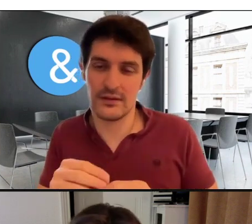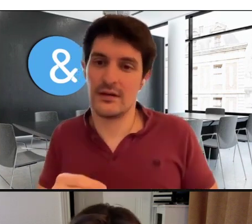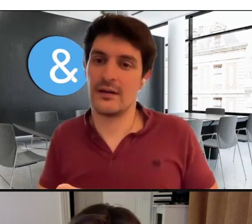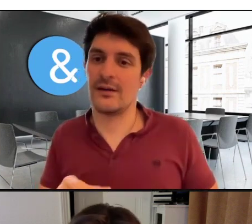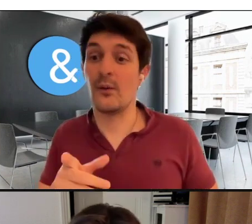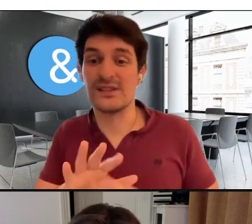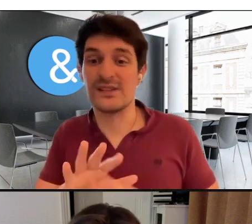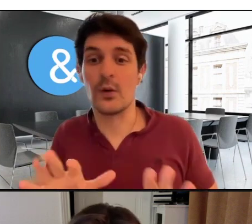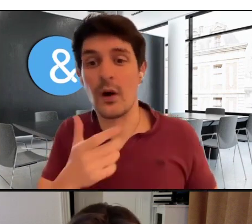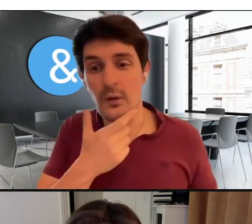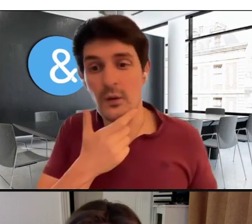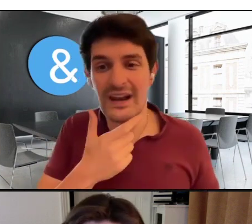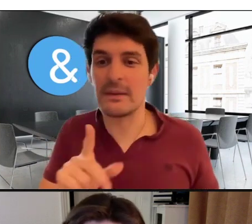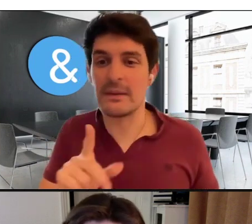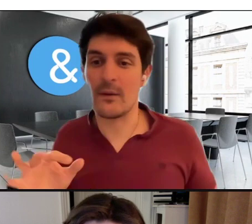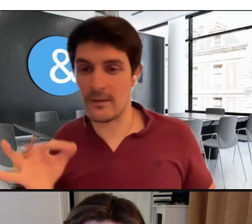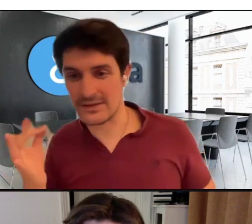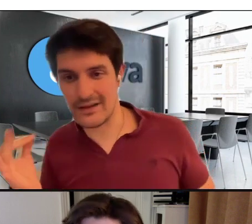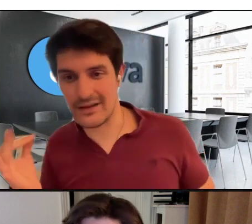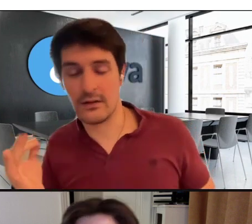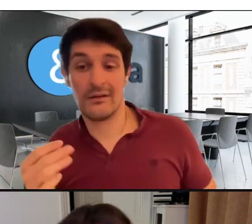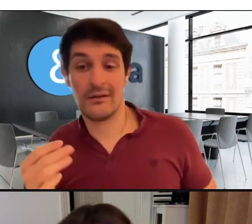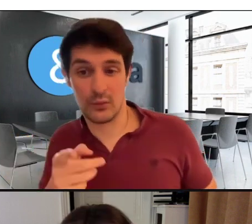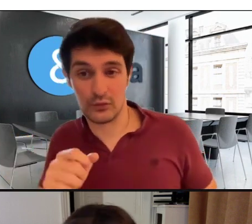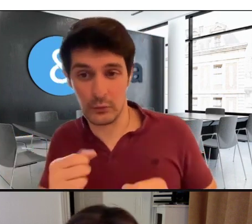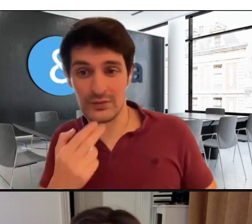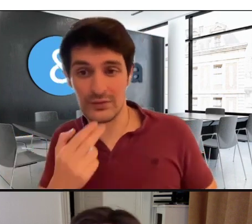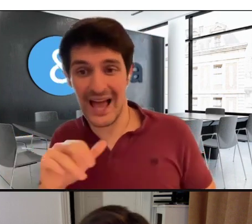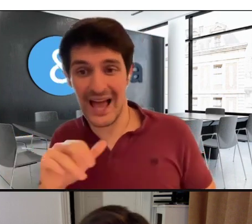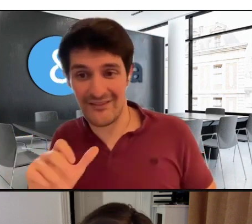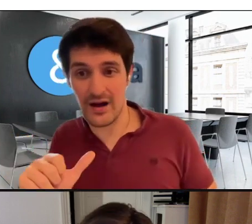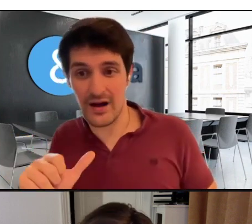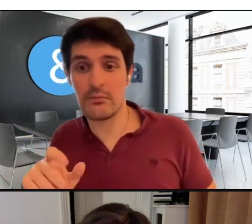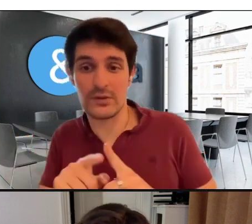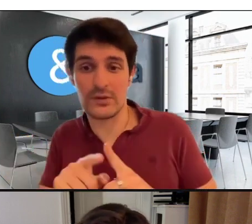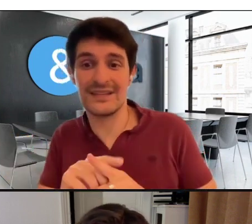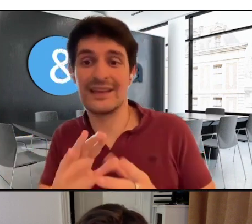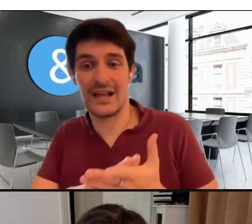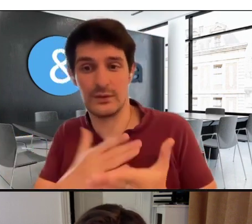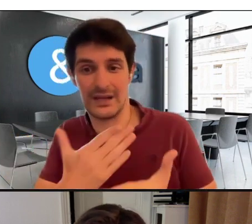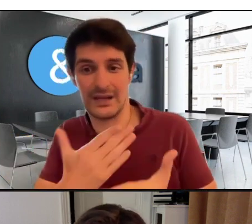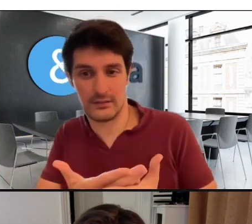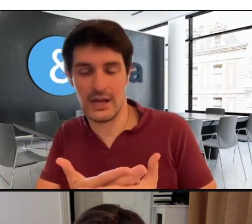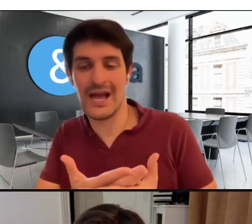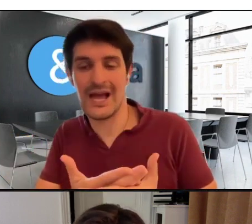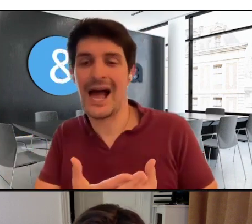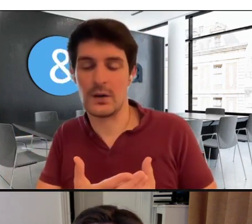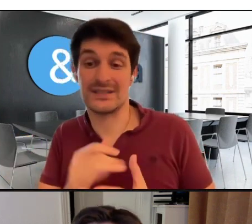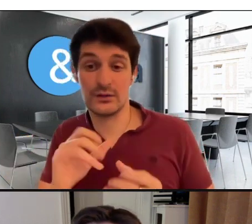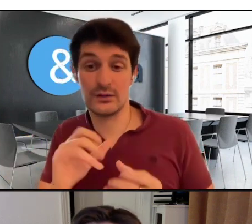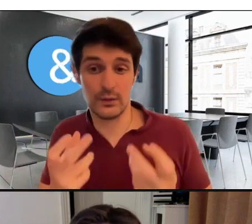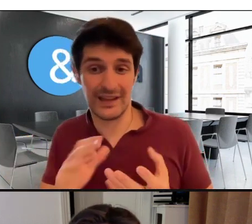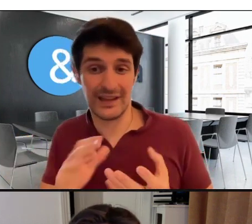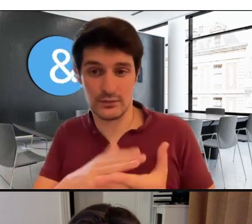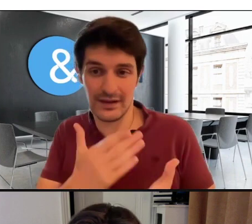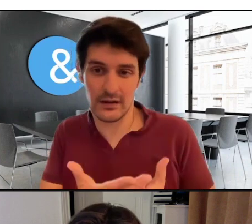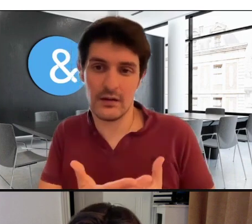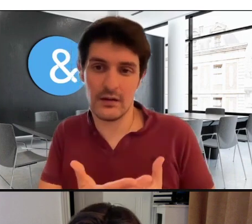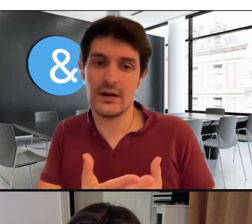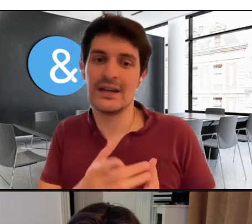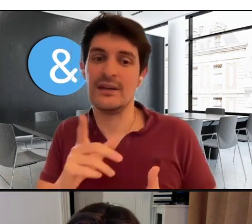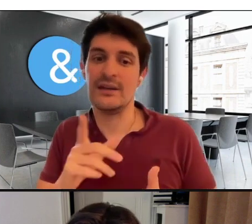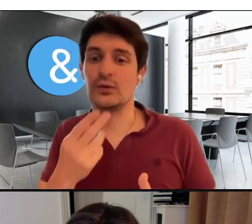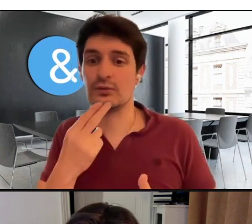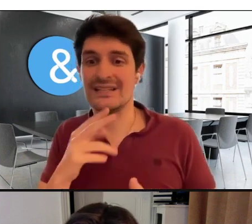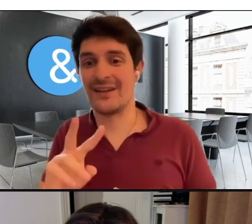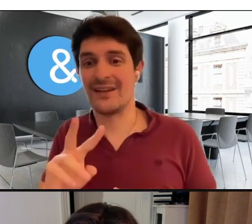ou c'est que en anglais mais pas en français. Tu peux utiliser Ava pour aussi traduire. Alors, si tu peux traduire, il faut que tu utilises